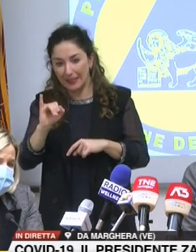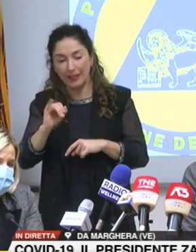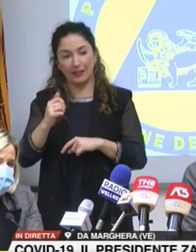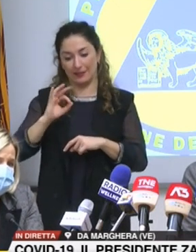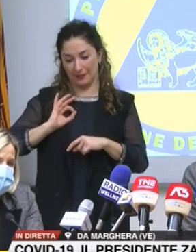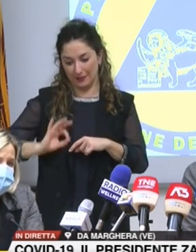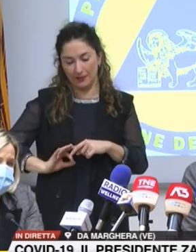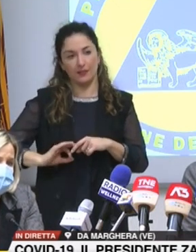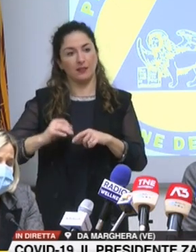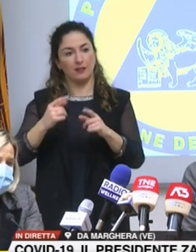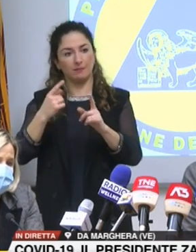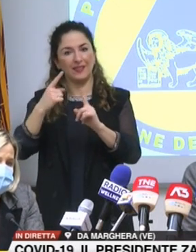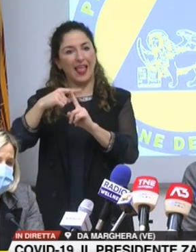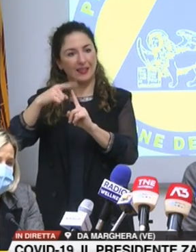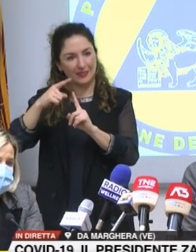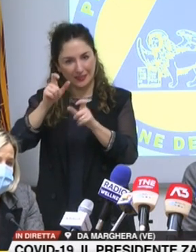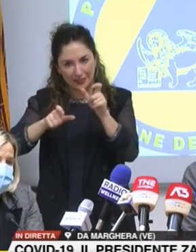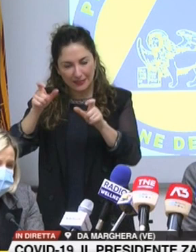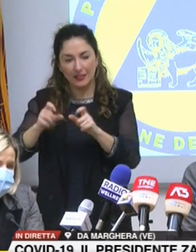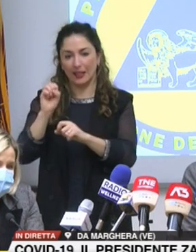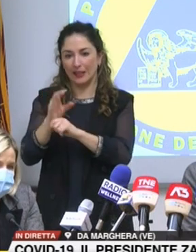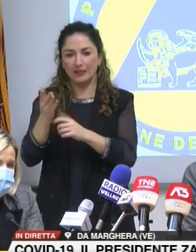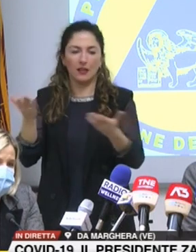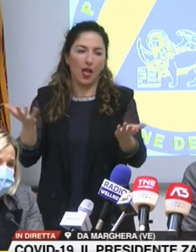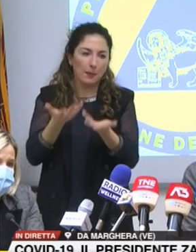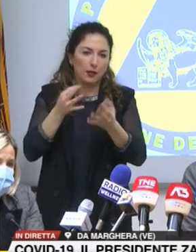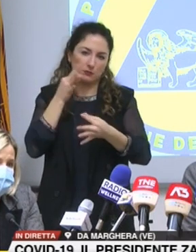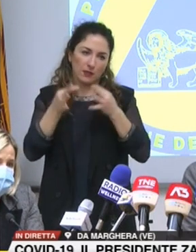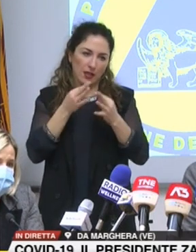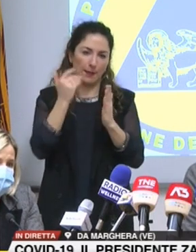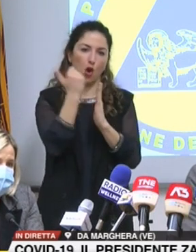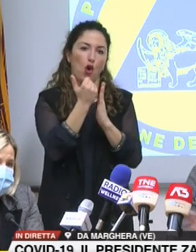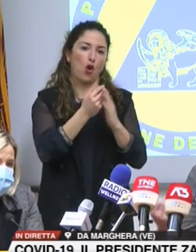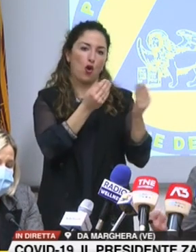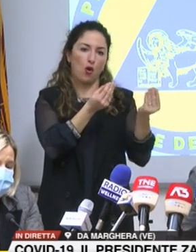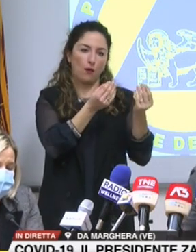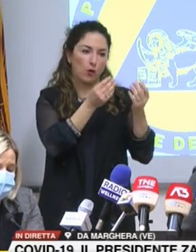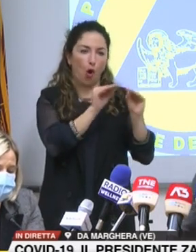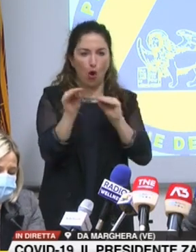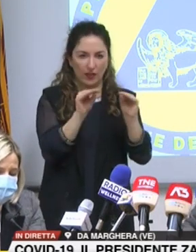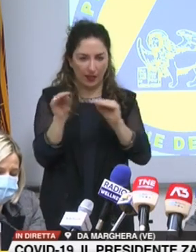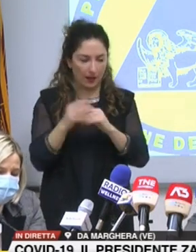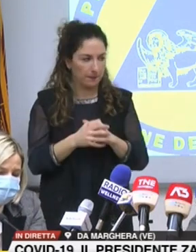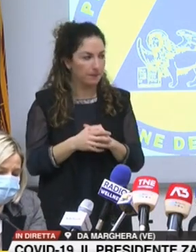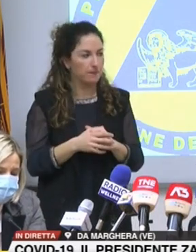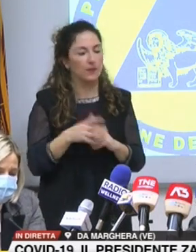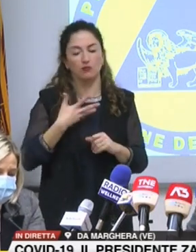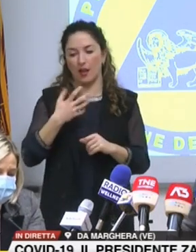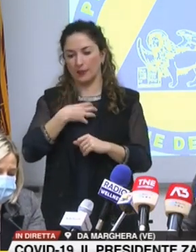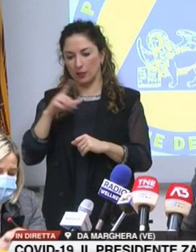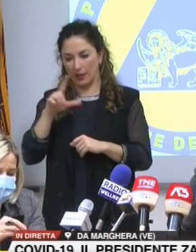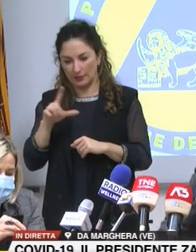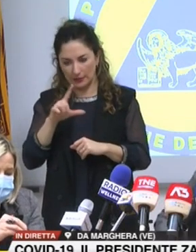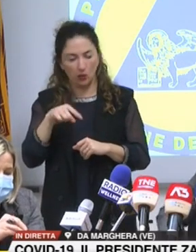sui tassisti, sugli insegnanti, perché almeno facciamo uno schema, certo. Ecco, ordinato. Grazie. C'è l'assessore e dopo c'è anche il dottor Mongillo, così